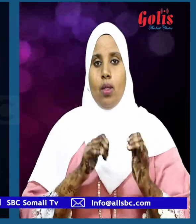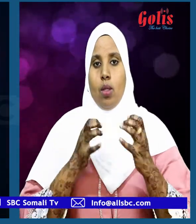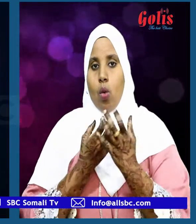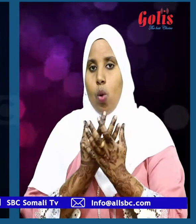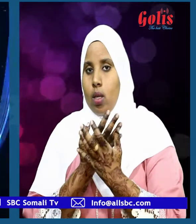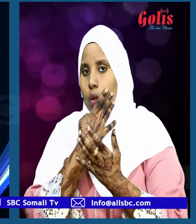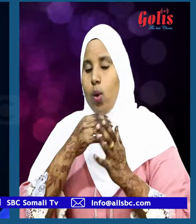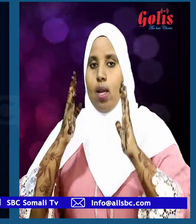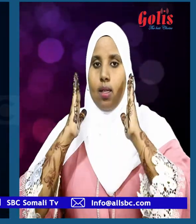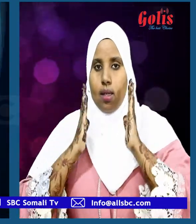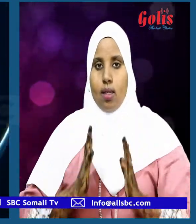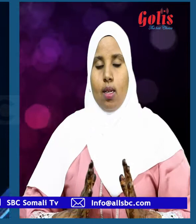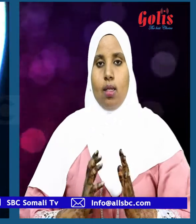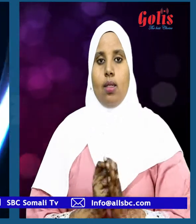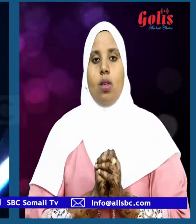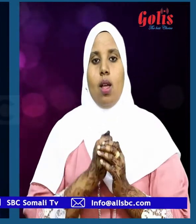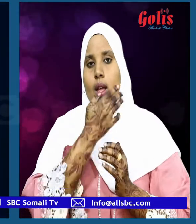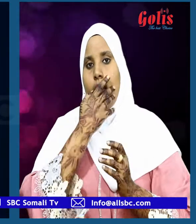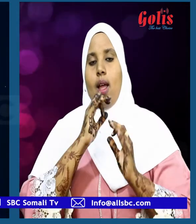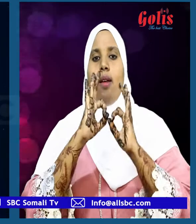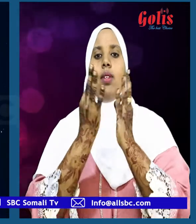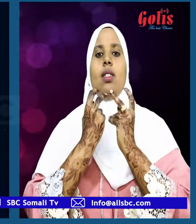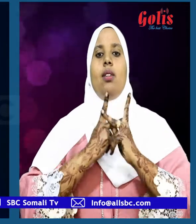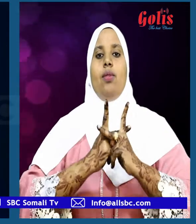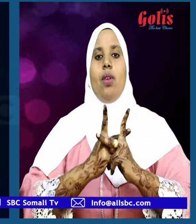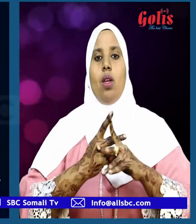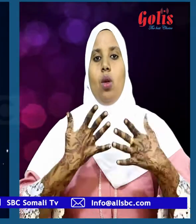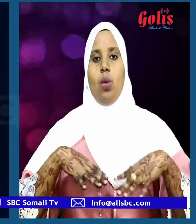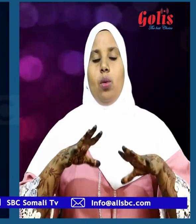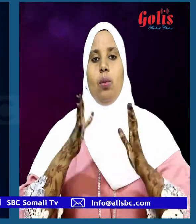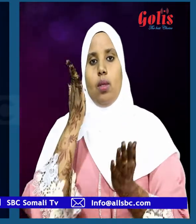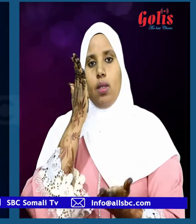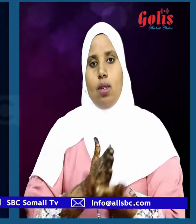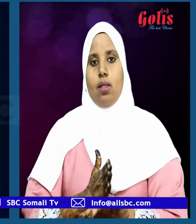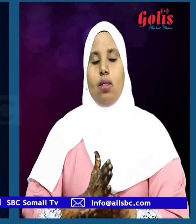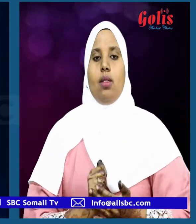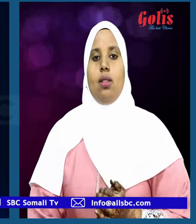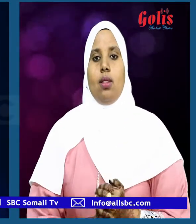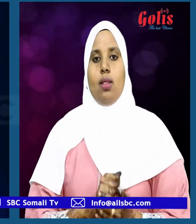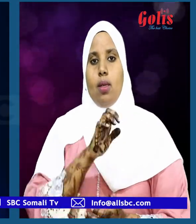Wacyigelintan waxaa ku soo gudbinaya xafiiska difaaca xuquuqda aadanaha ee Puntland.